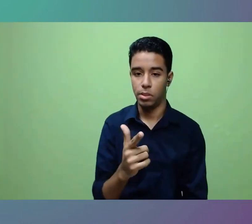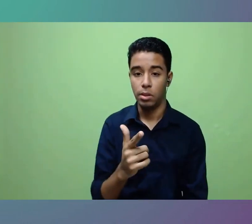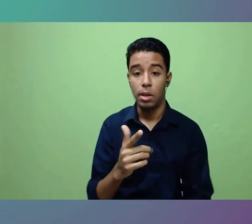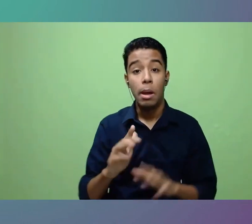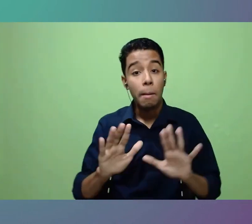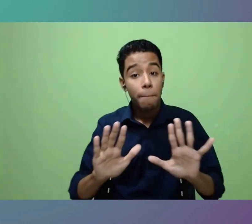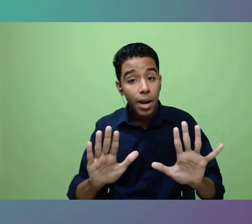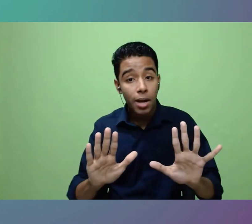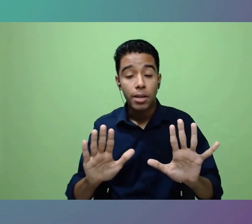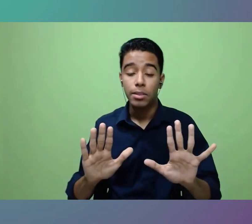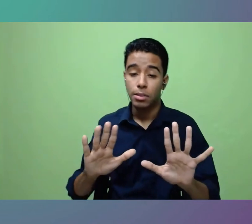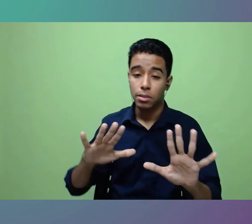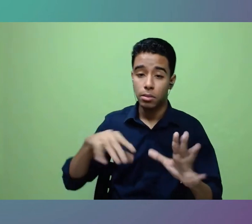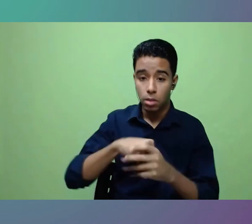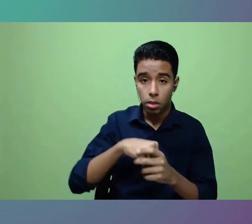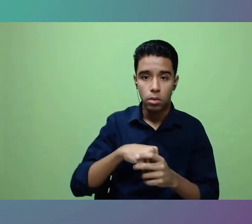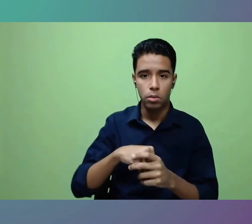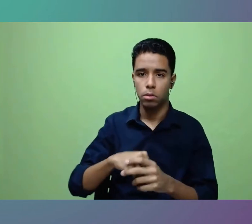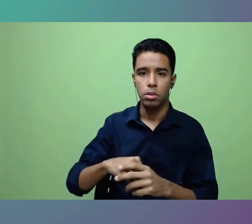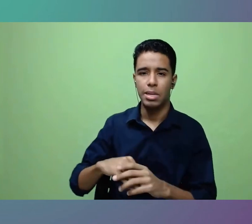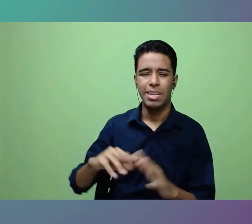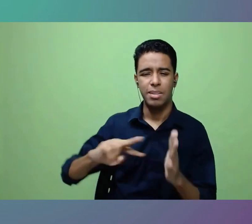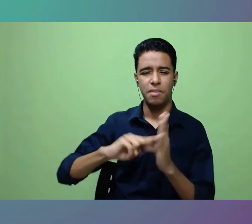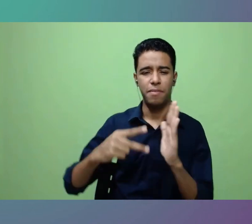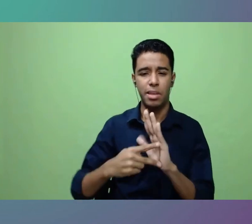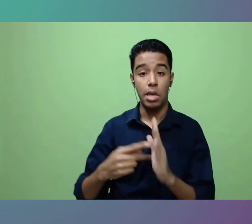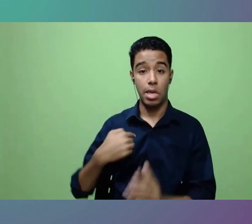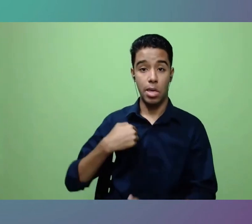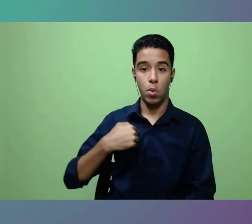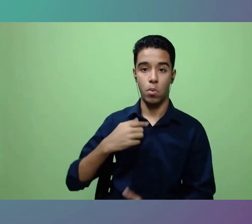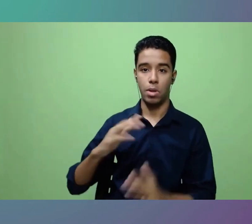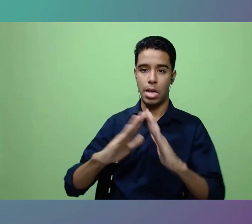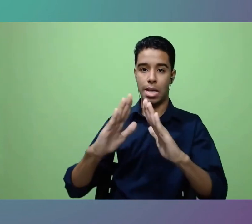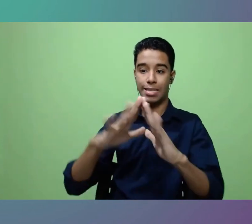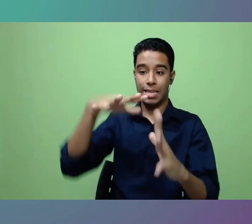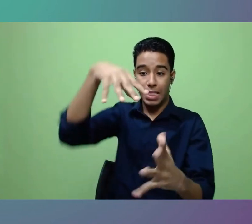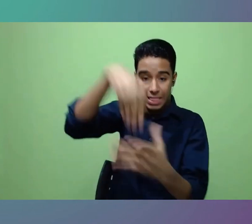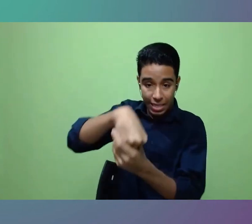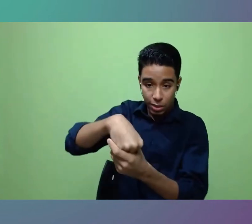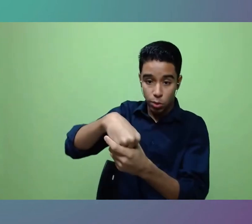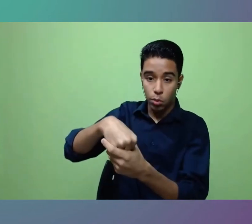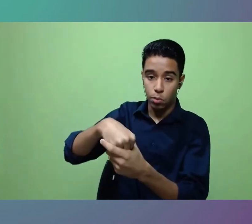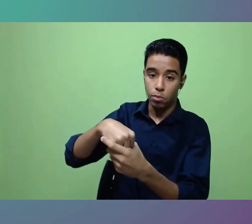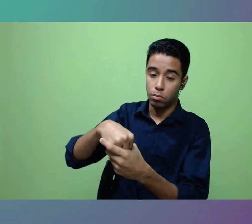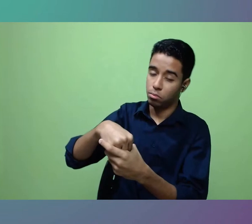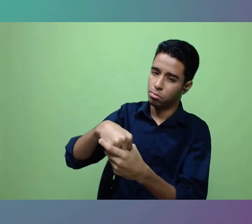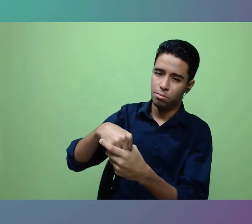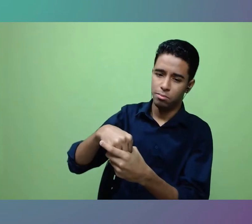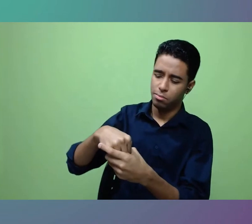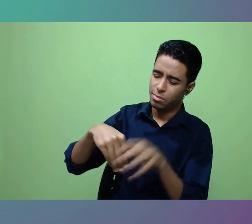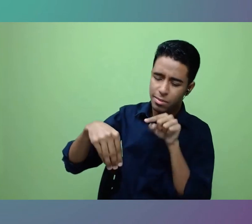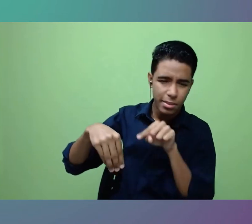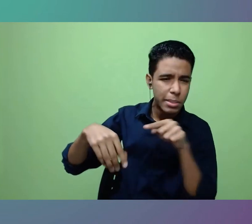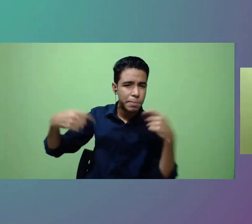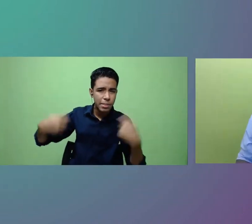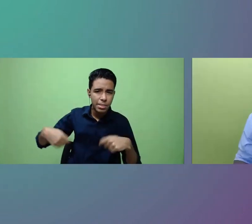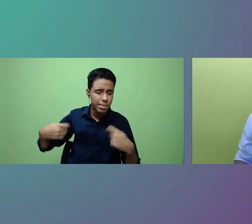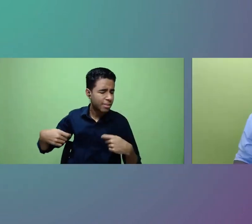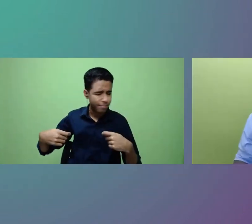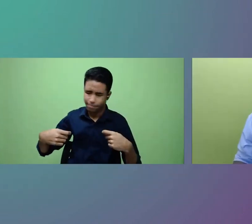que eu estou dentro da sua casa, que eu estou dentro desta ação. Preciso sinalizar? Não. Agora, se